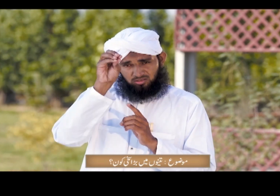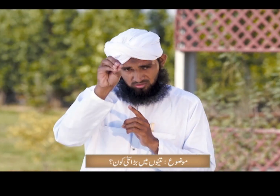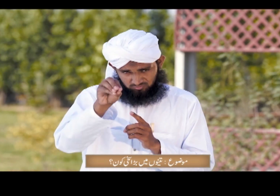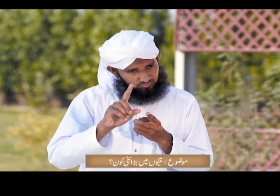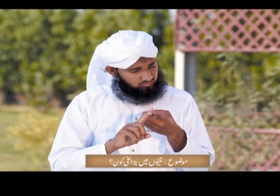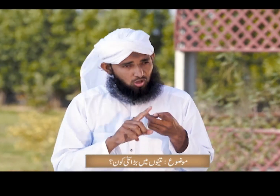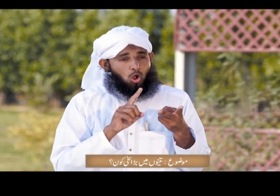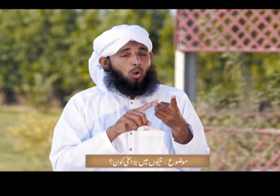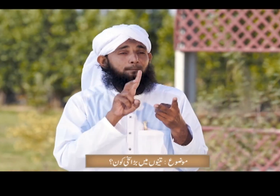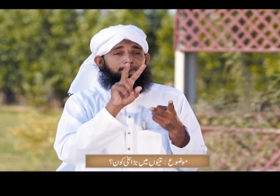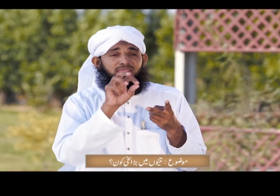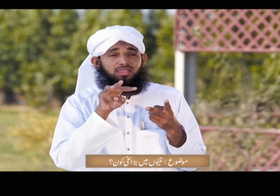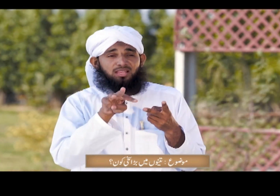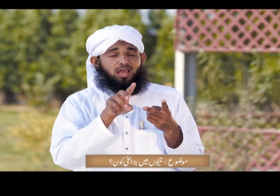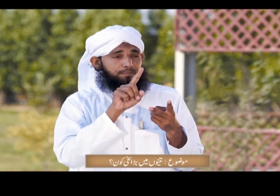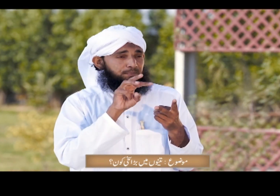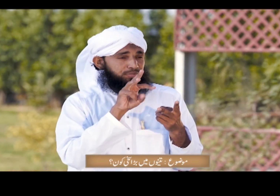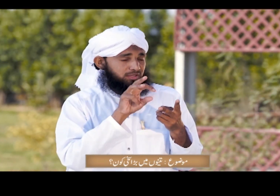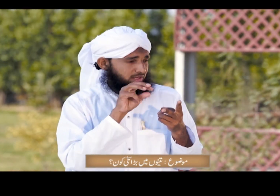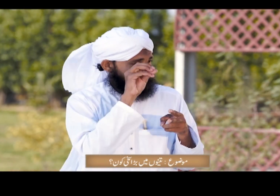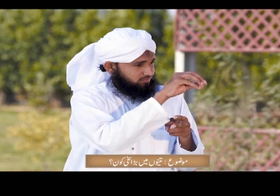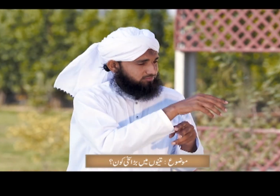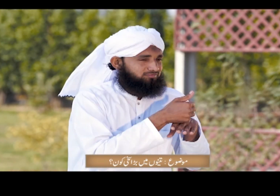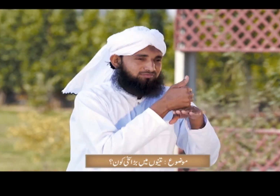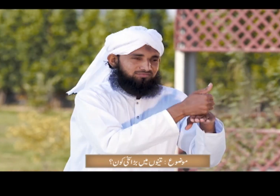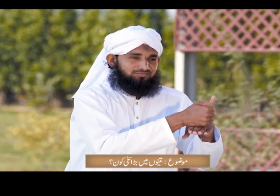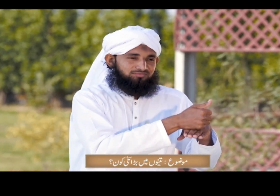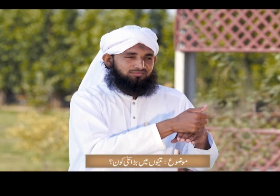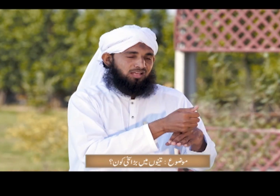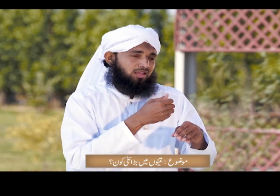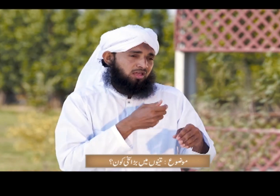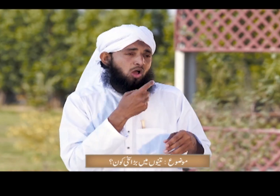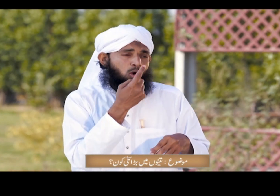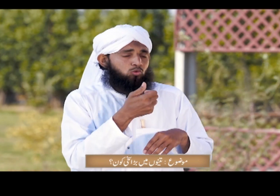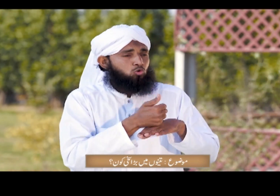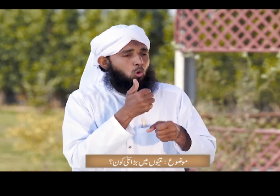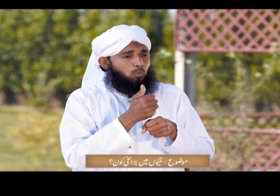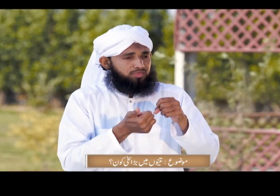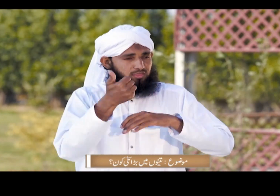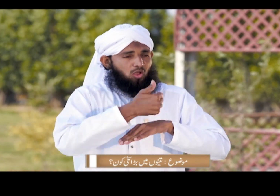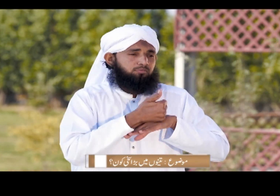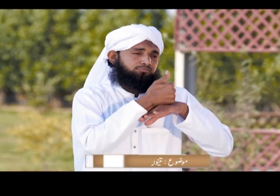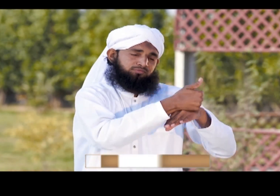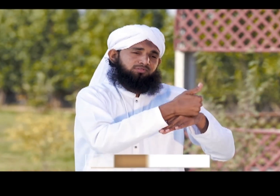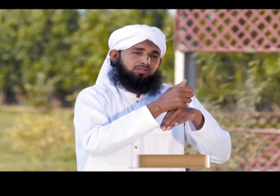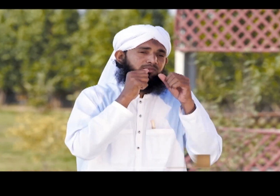حضرت واقدی رحمت اللہ علیہ کو قاضی بھی مقرر کر دیا۔ صلو علی الحبیب صلی اللہ تعالی